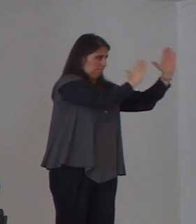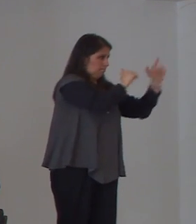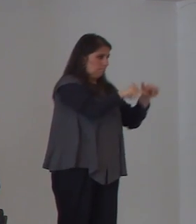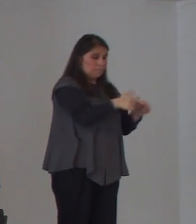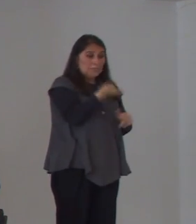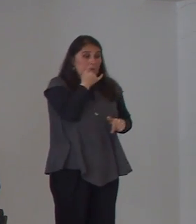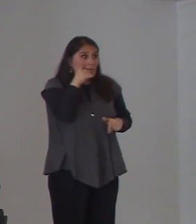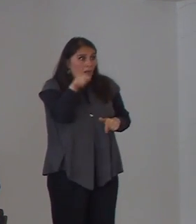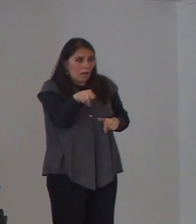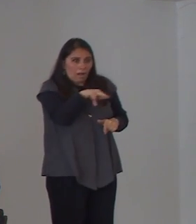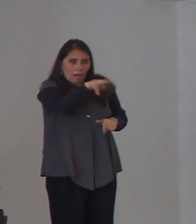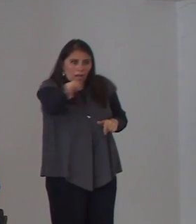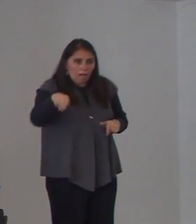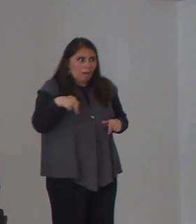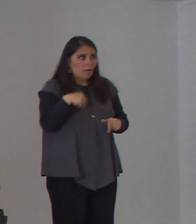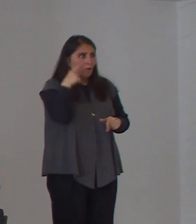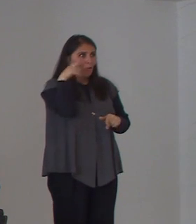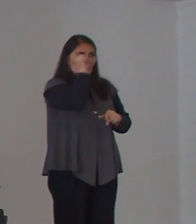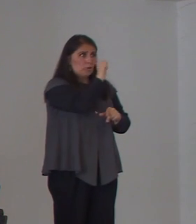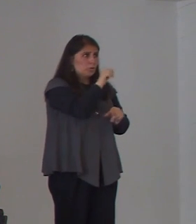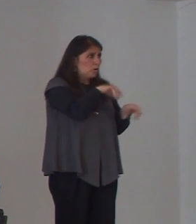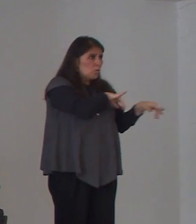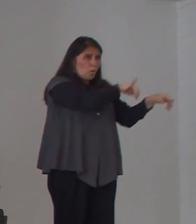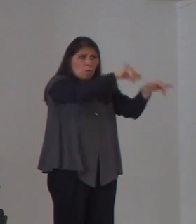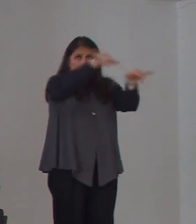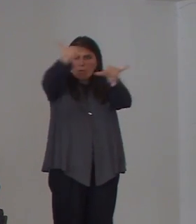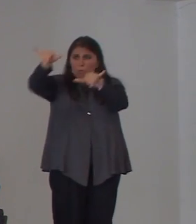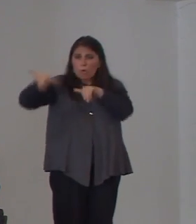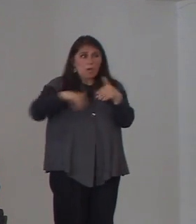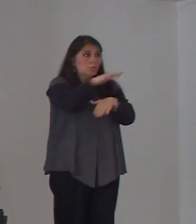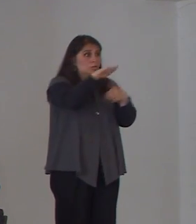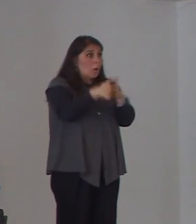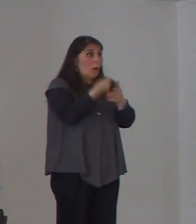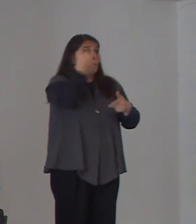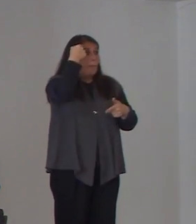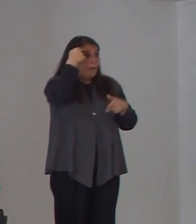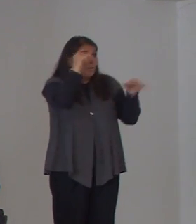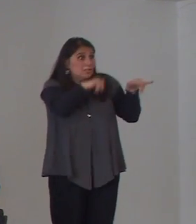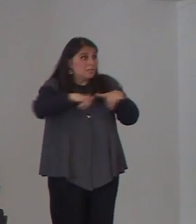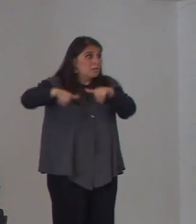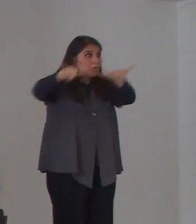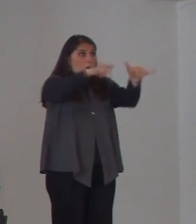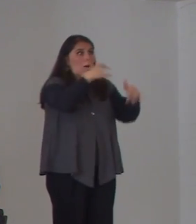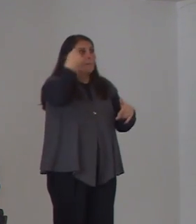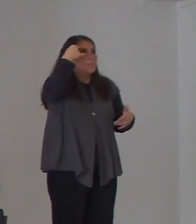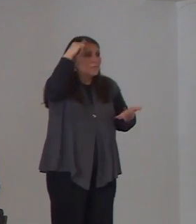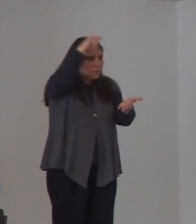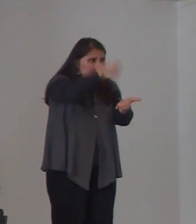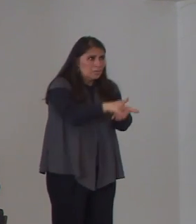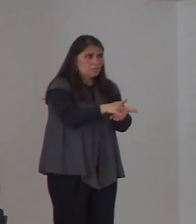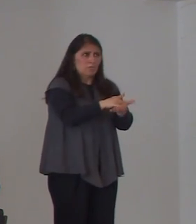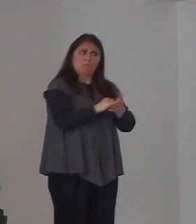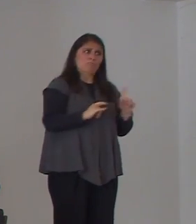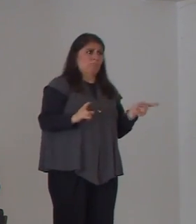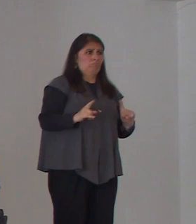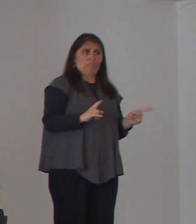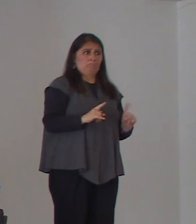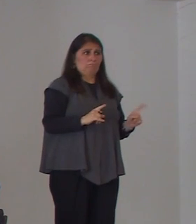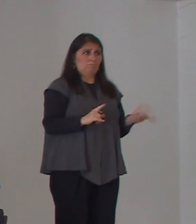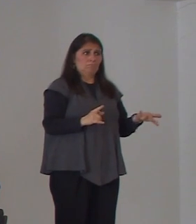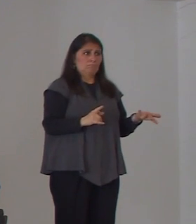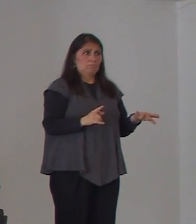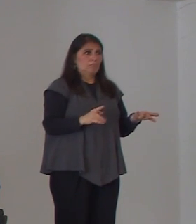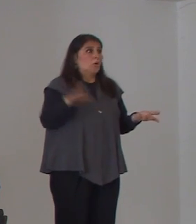que es que no todos somos iguales y no todos pensamos lo mismo, que no todos podemos llegar